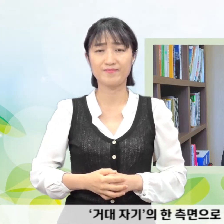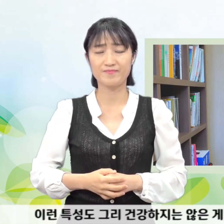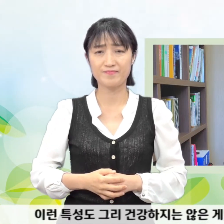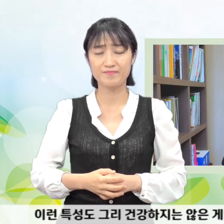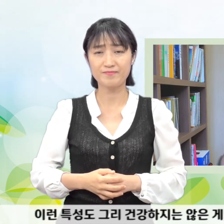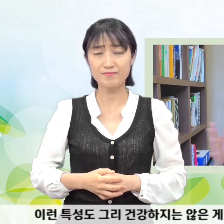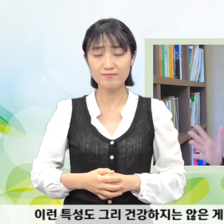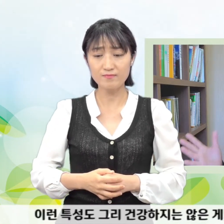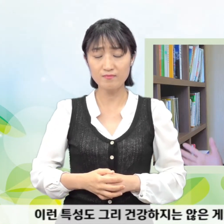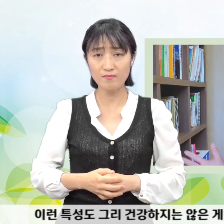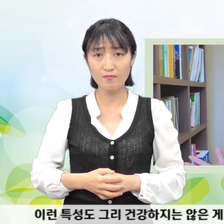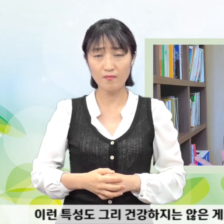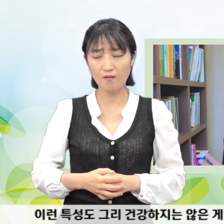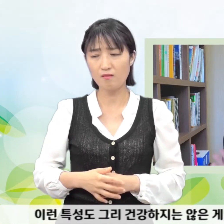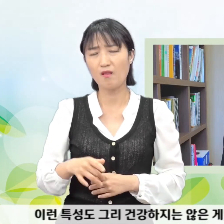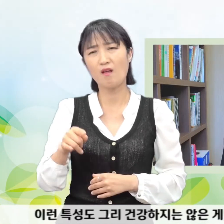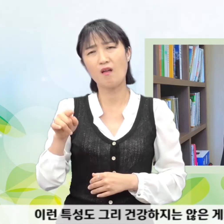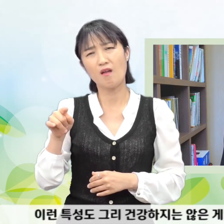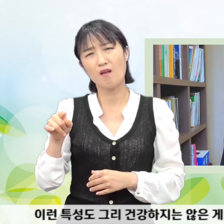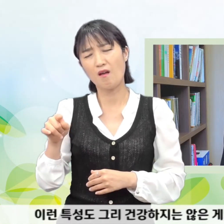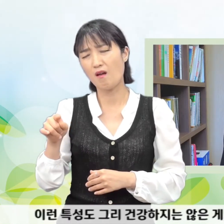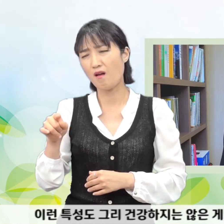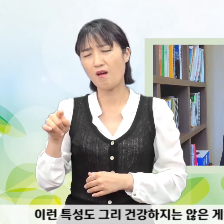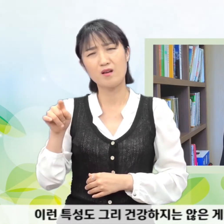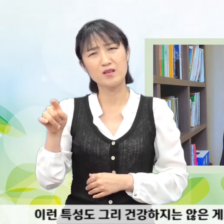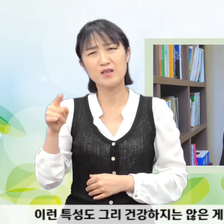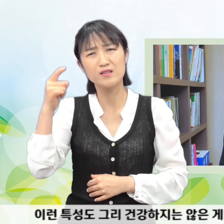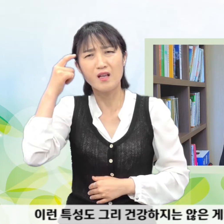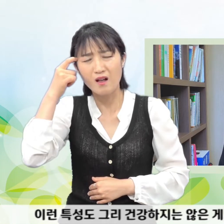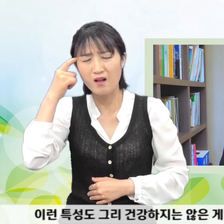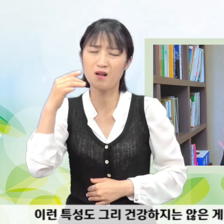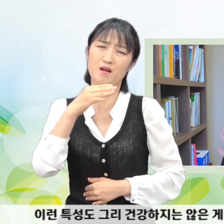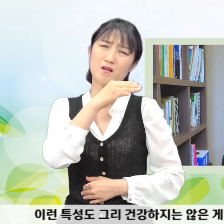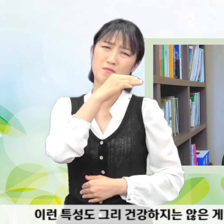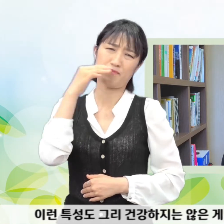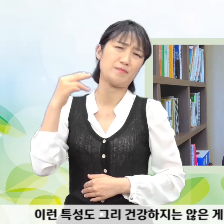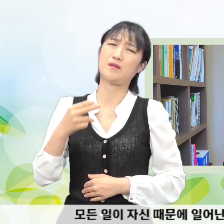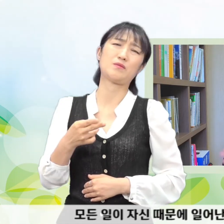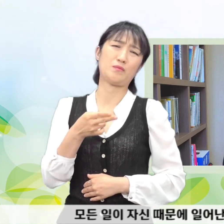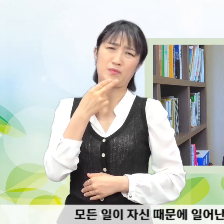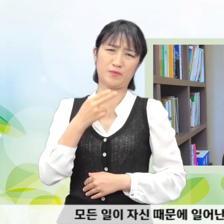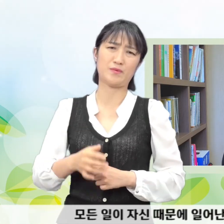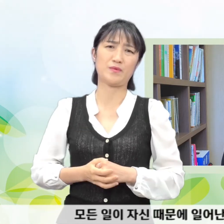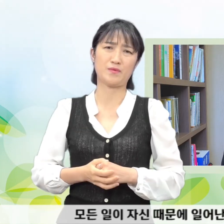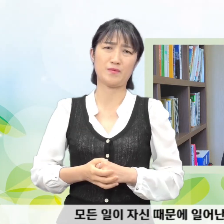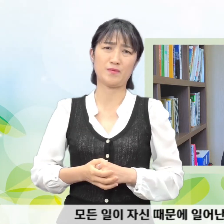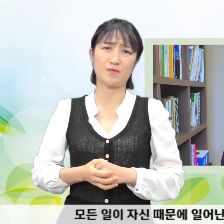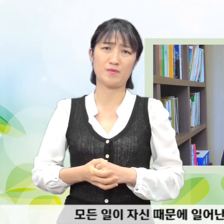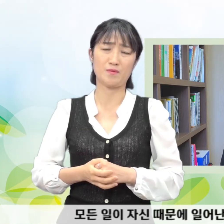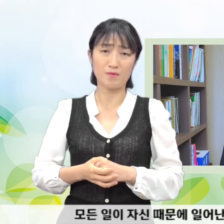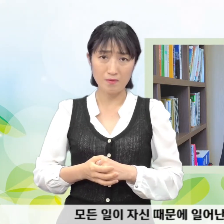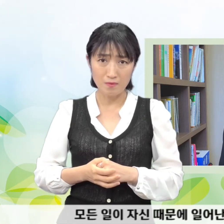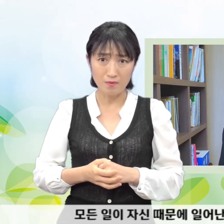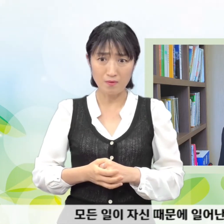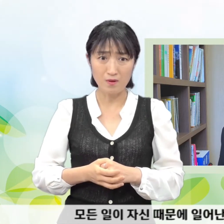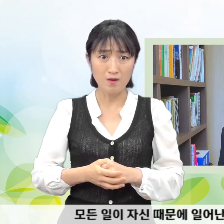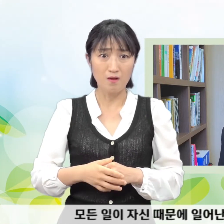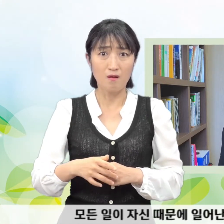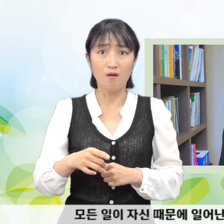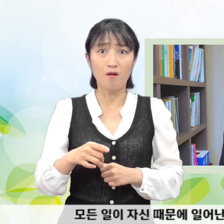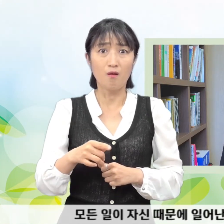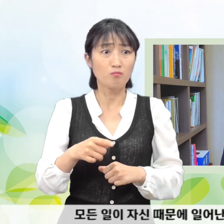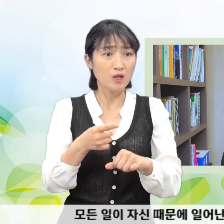있어요. 근데 이제 이 측면도 그렇게 건강하지는 않은 게 이렇게 생각을 하다 보면 사실 모든 일들이 나 때문에 일어난